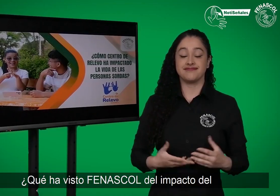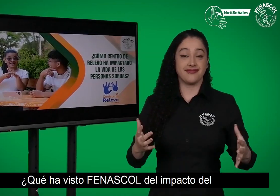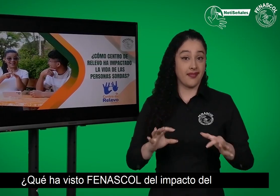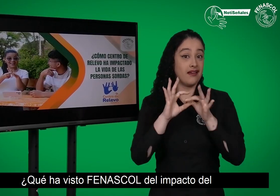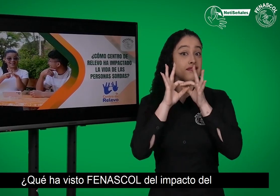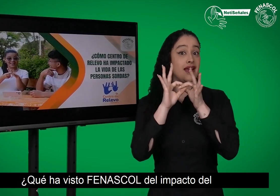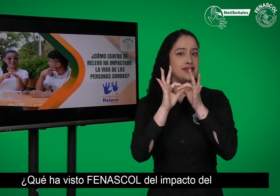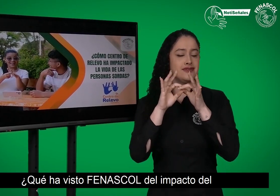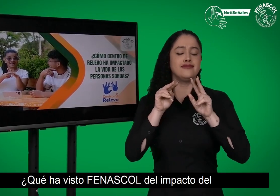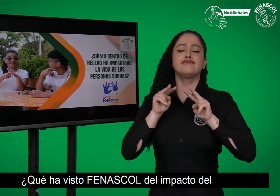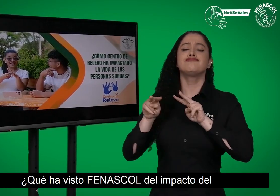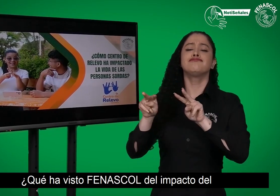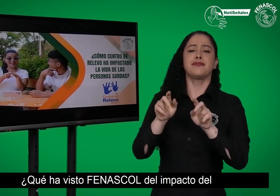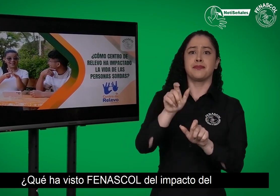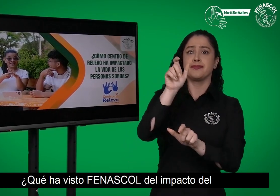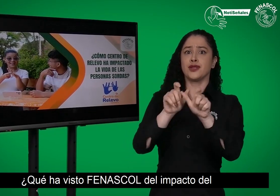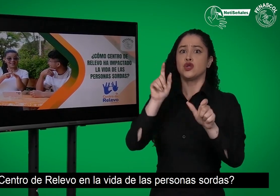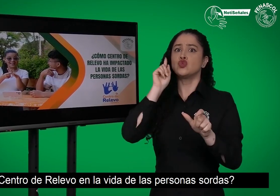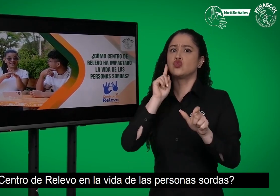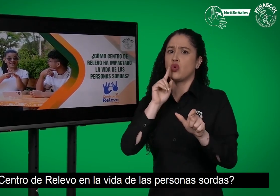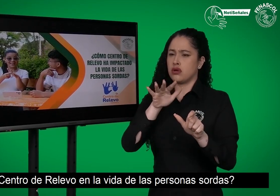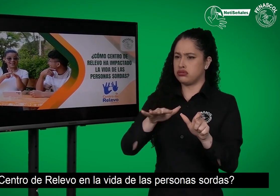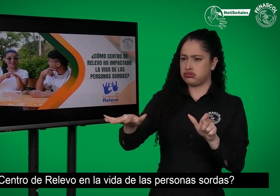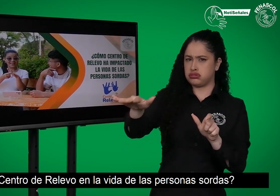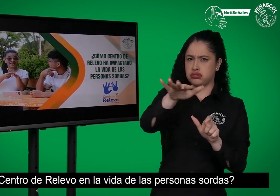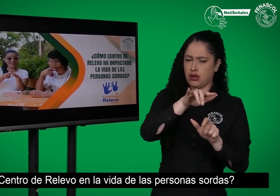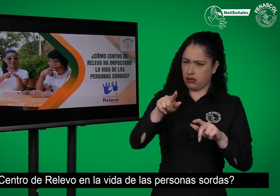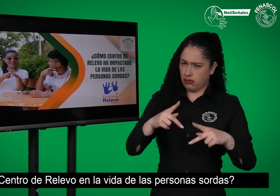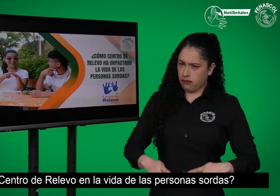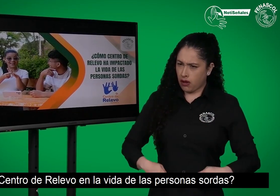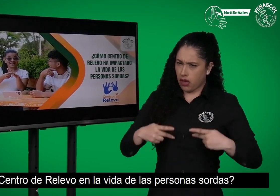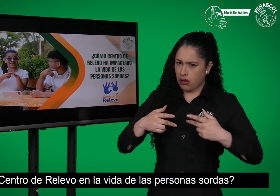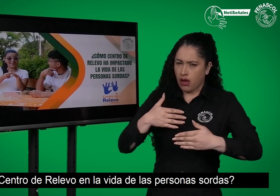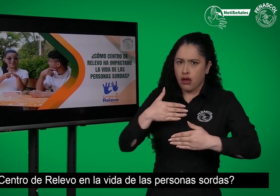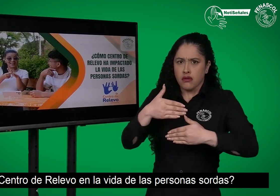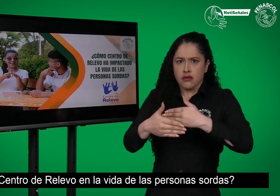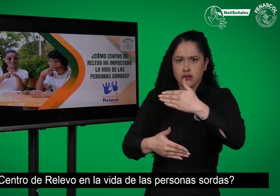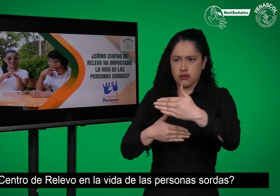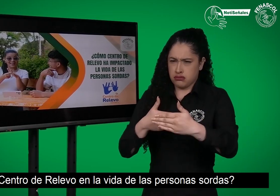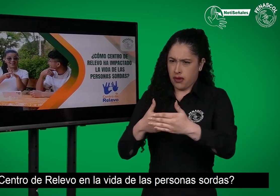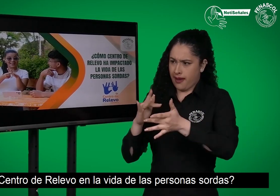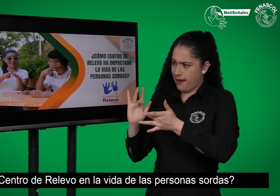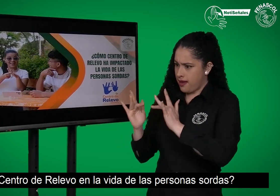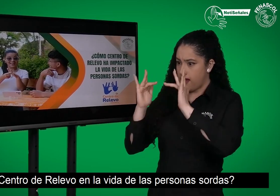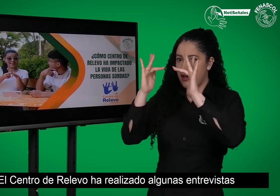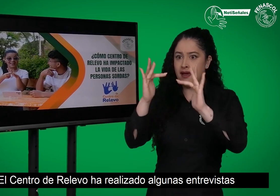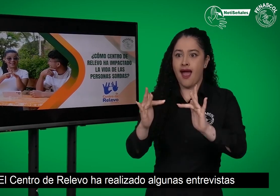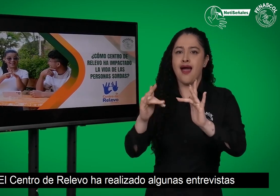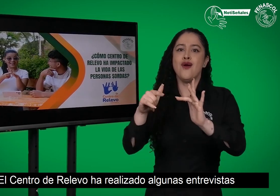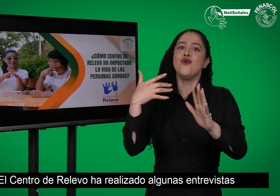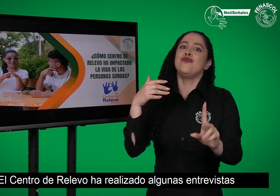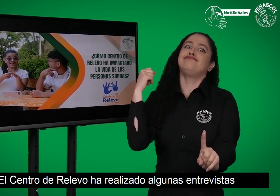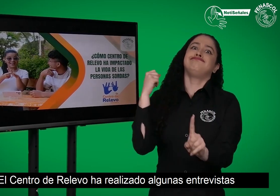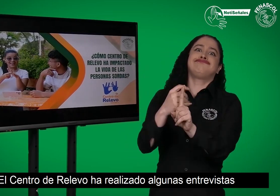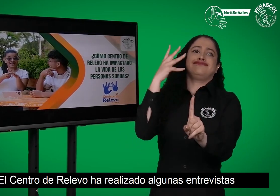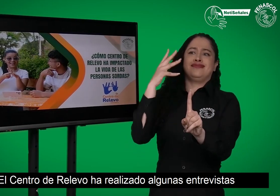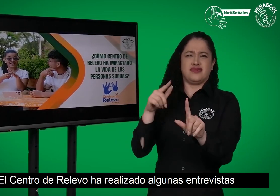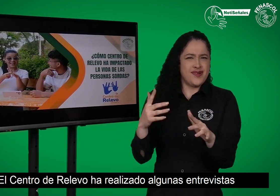¿Qué ha visto FENASCOL del impacto del Centro de Relevo en la vida de las personas sordas? El Centro de Relevo ha realizado